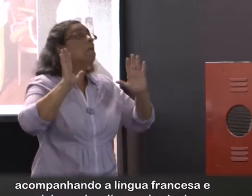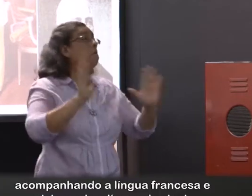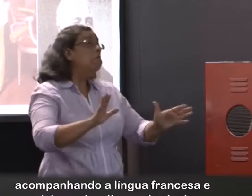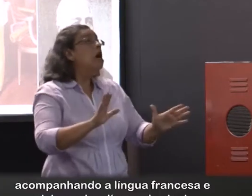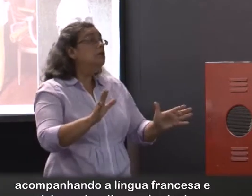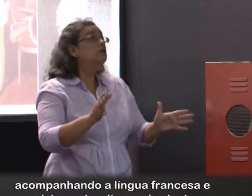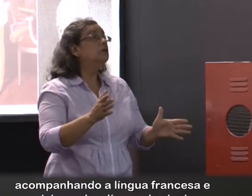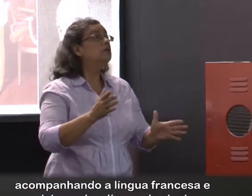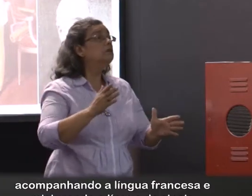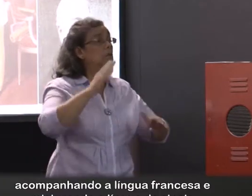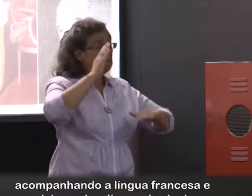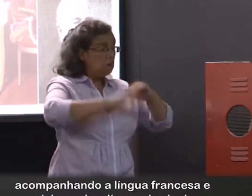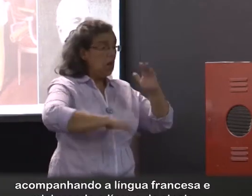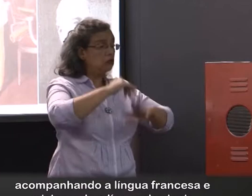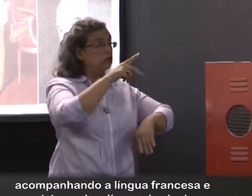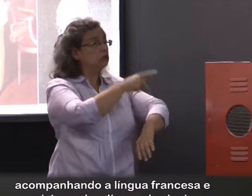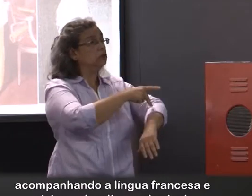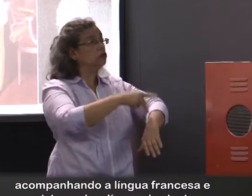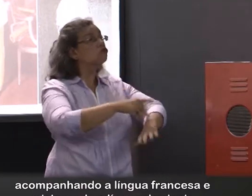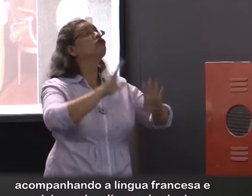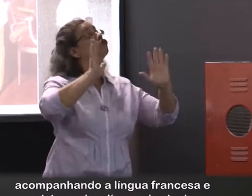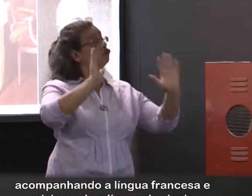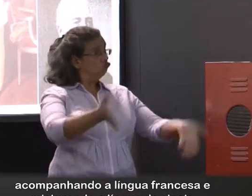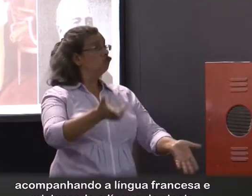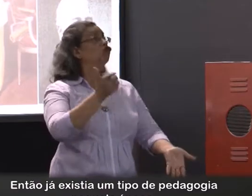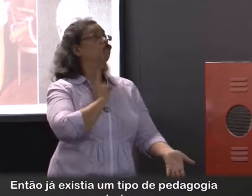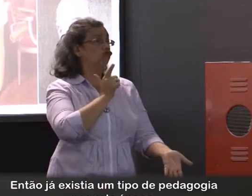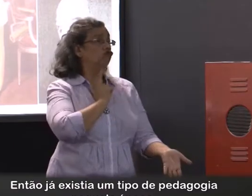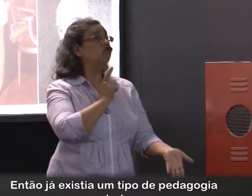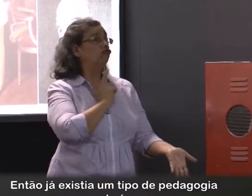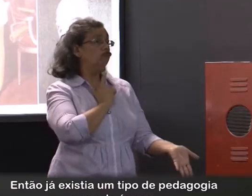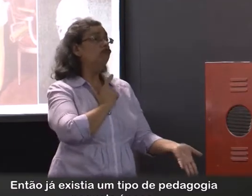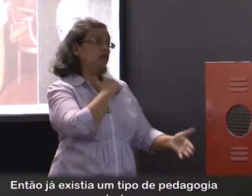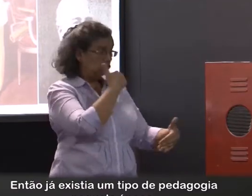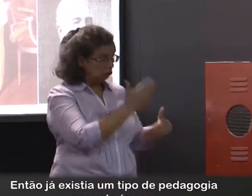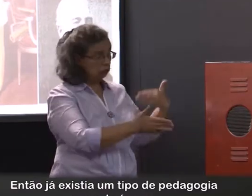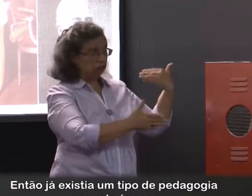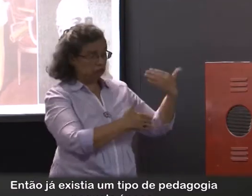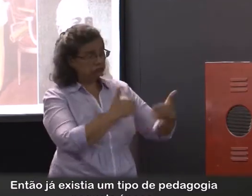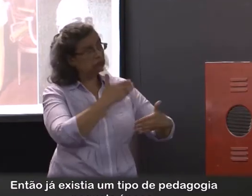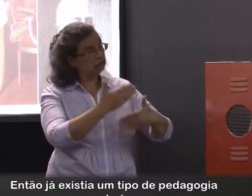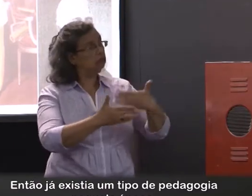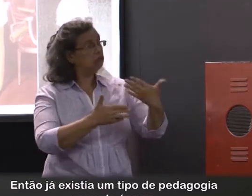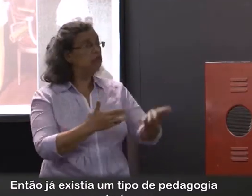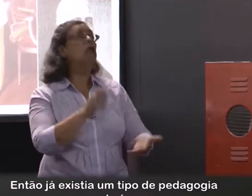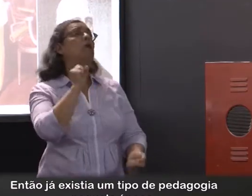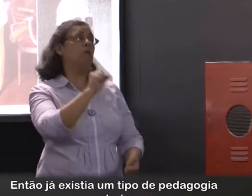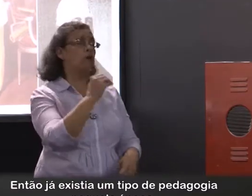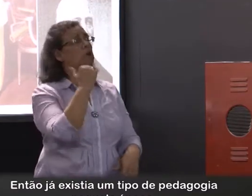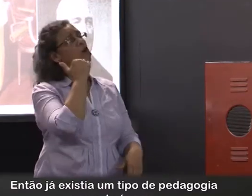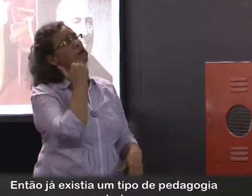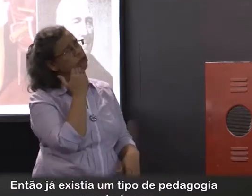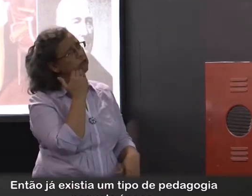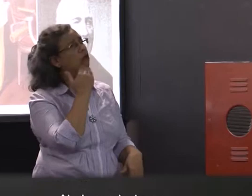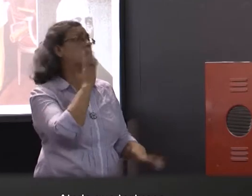acompanhando a língua francesa, misturando a língua de sinais. Então já existia um tipo de pedagogia naquela época, ainda